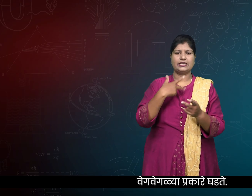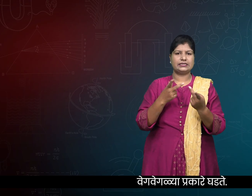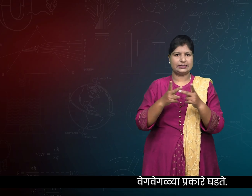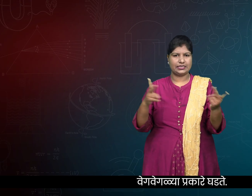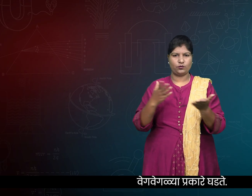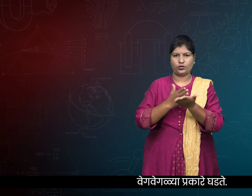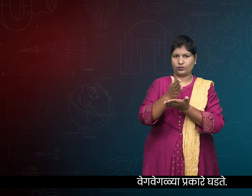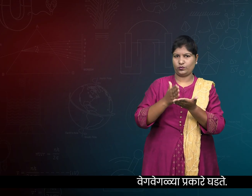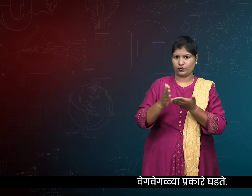वेगवेगळ्या प्रकारे घडते.